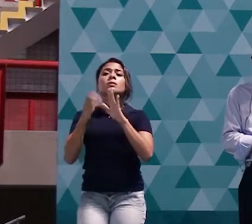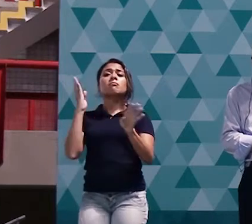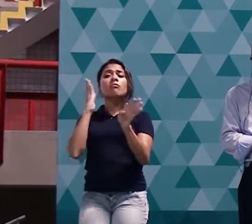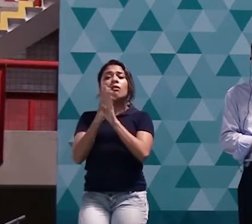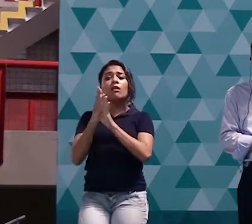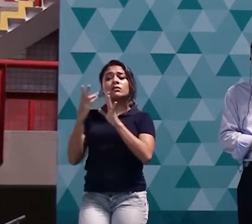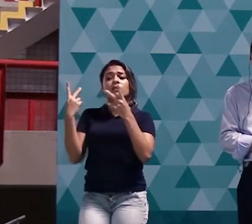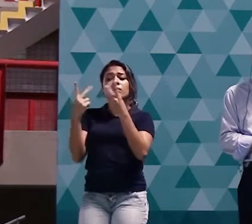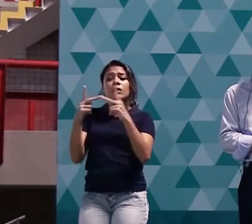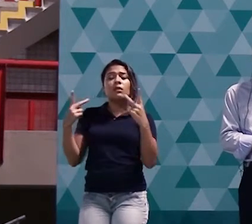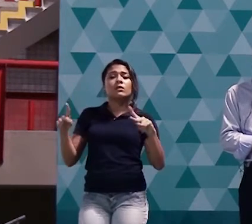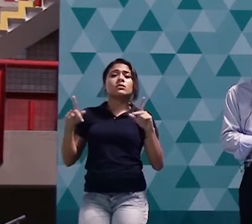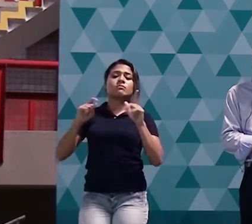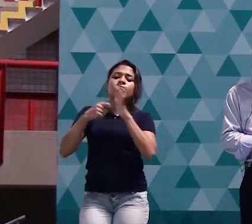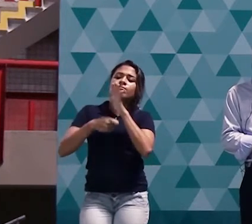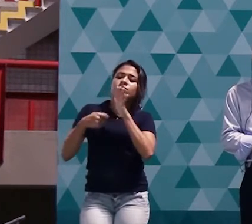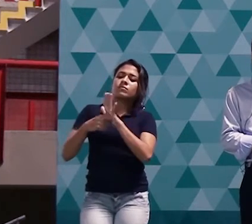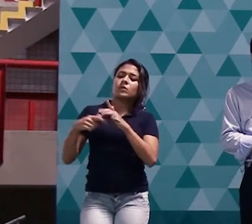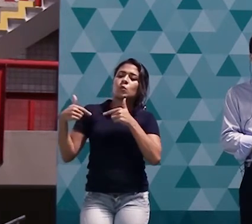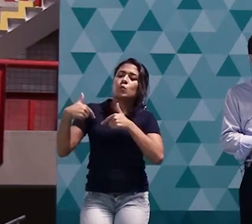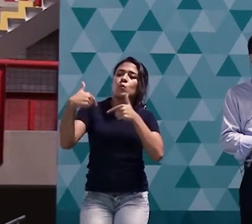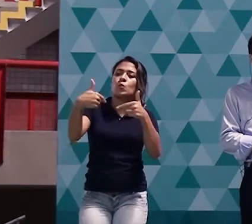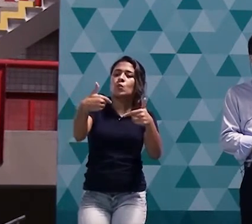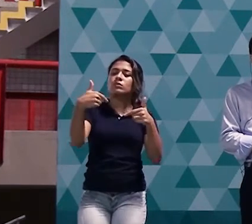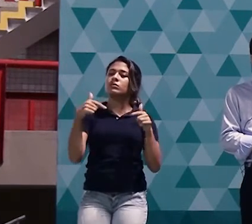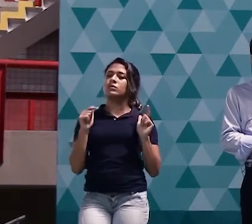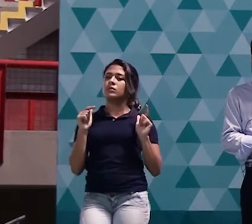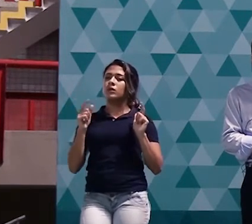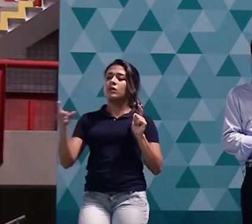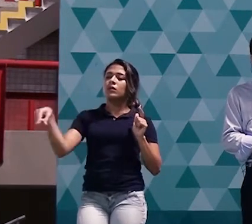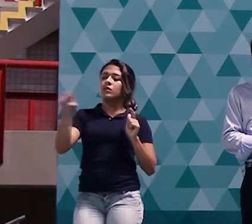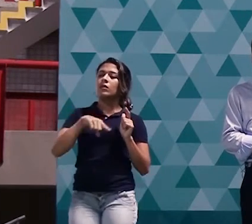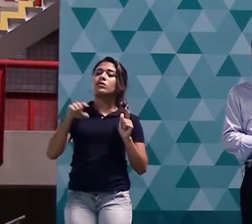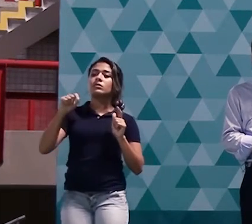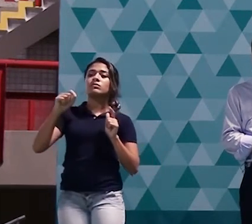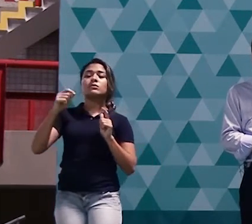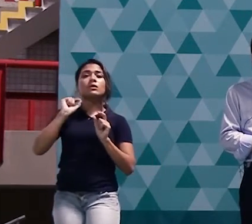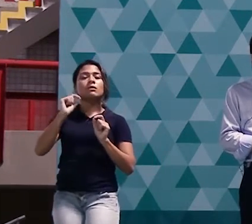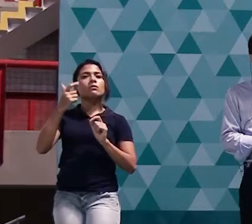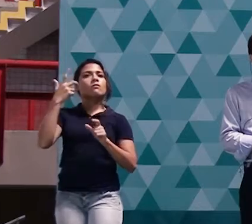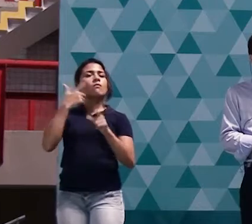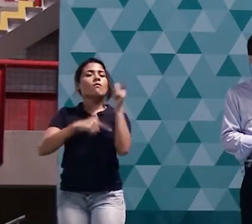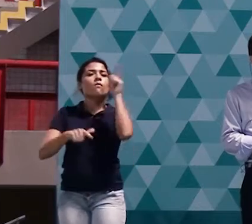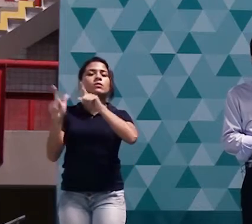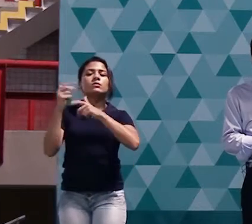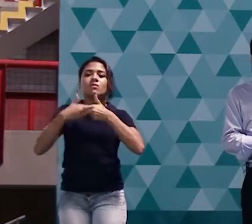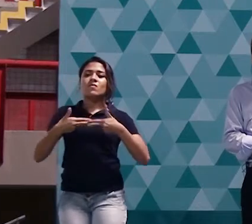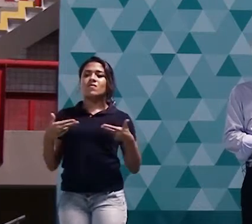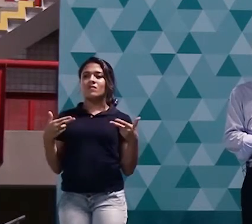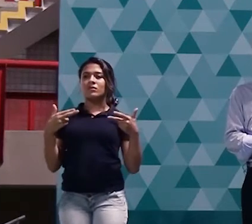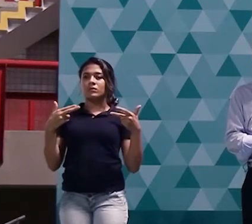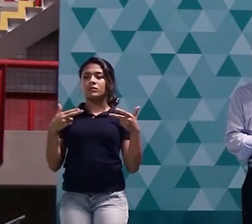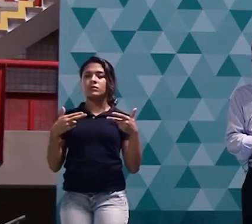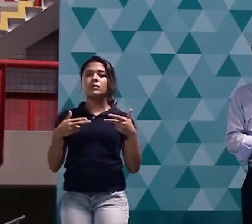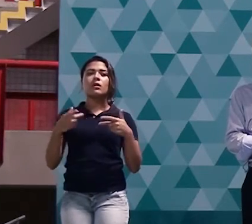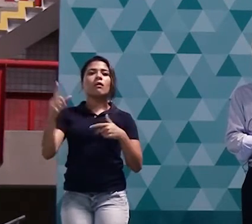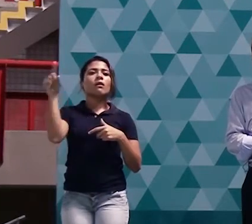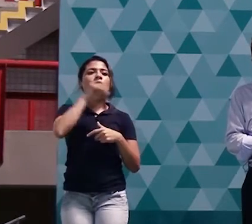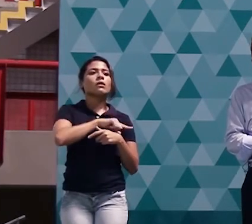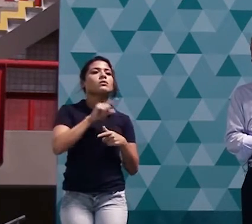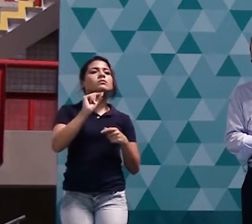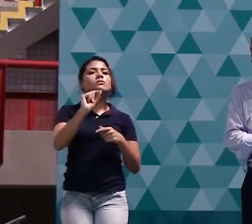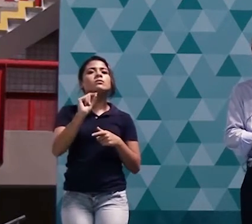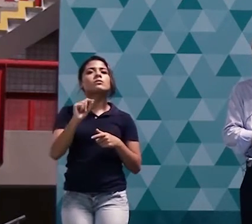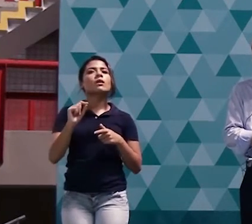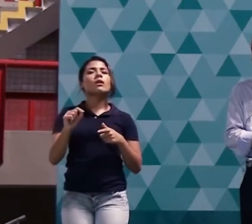graças à luta desses. E a gente não pode entregar de graça, não. A gente não pode entregar de graça, né? A gente não pode fechar os olhos para